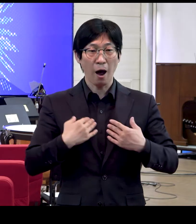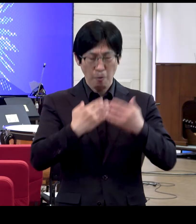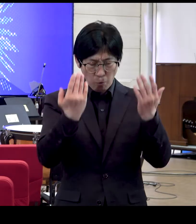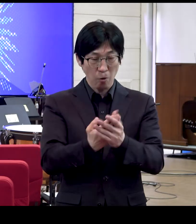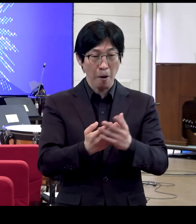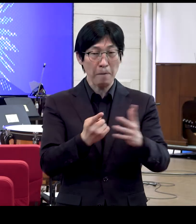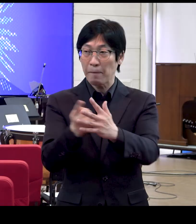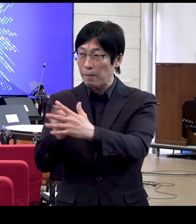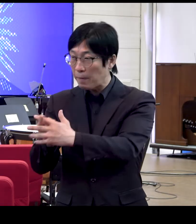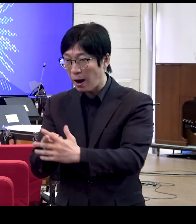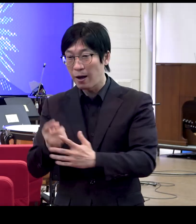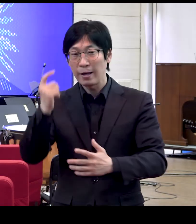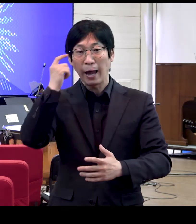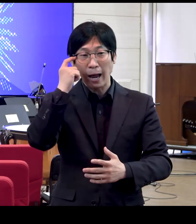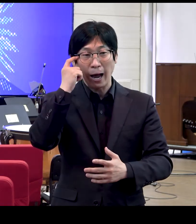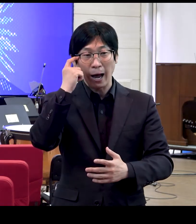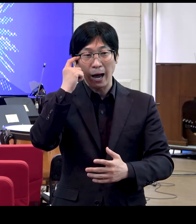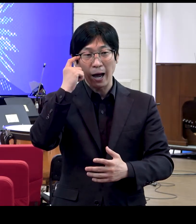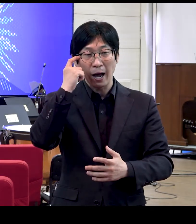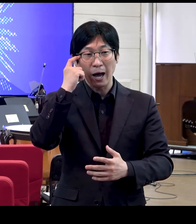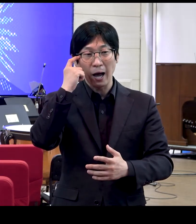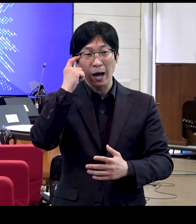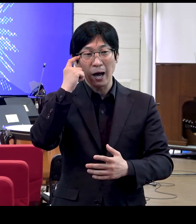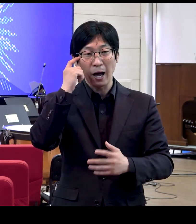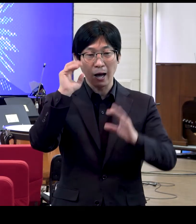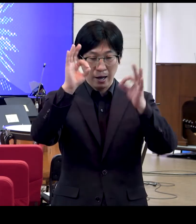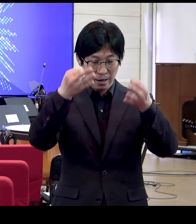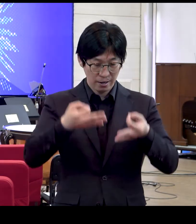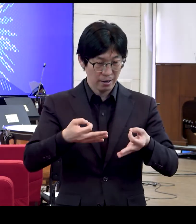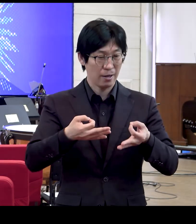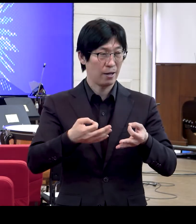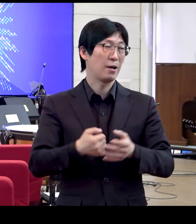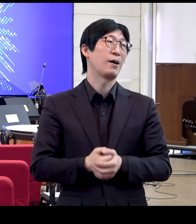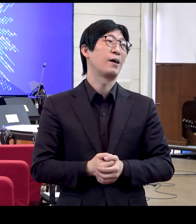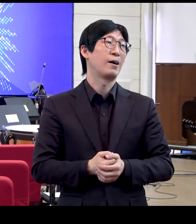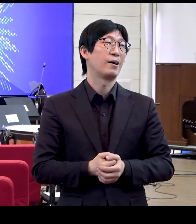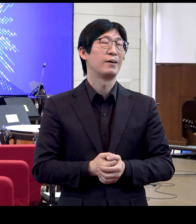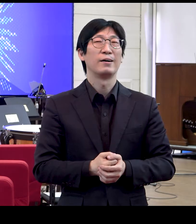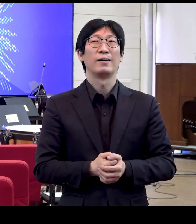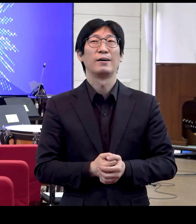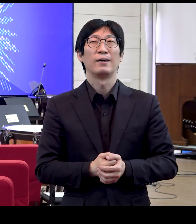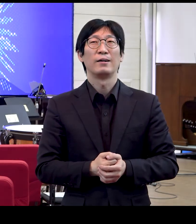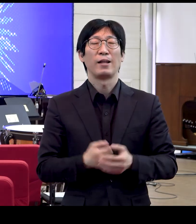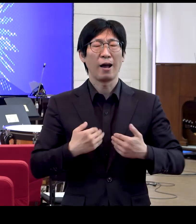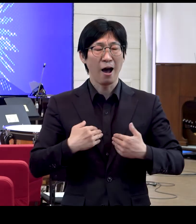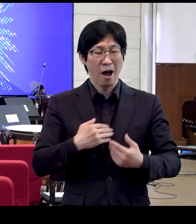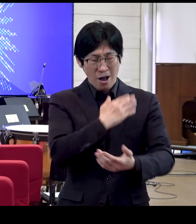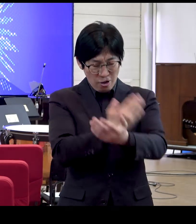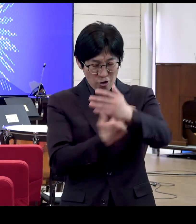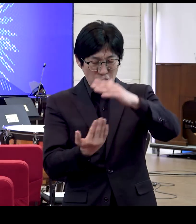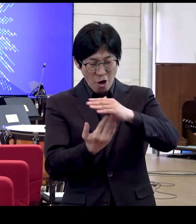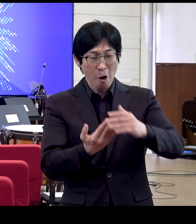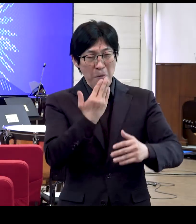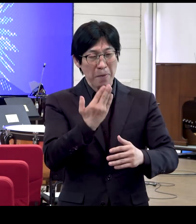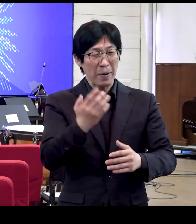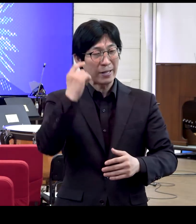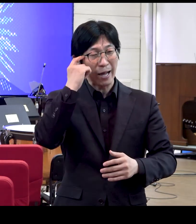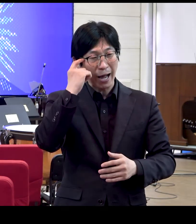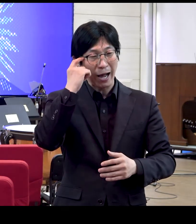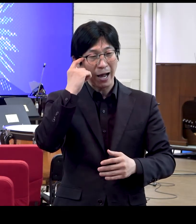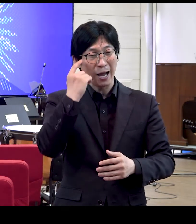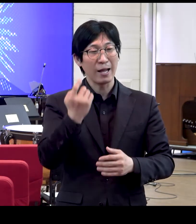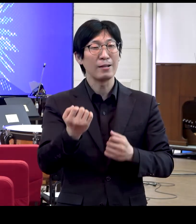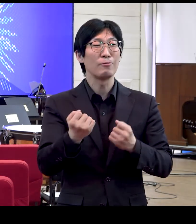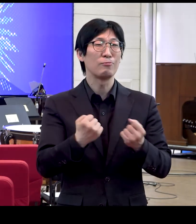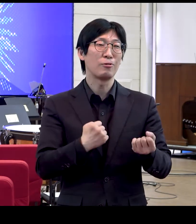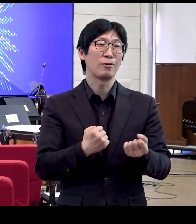자기가 모든 걸 알 수 있는 것처럼, 판단할 수 있는 것처럼 그렇게 똑똑해지면서 자기가 정말 전지전능한 어떤 그런 사람인 것처럼 그렇게